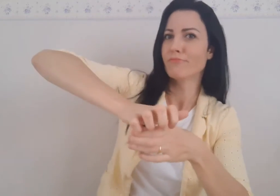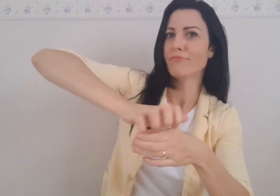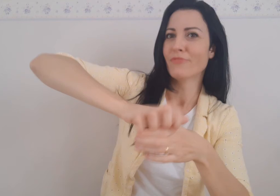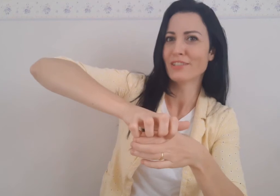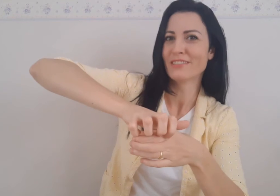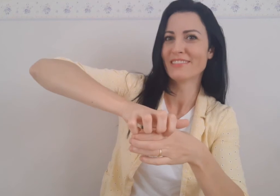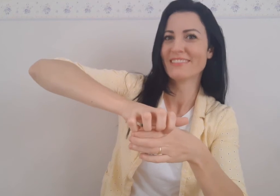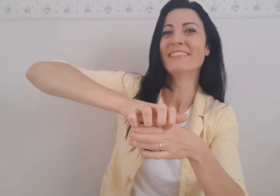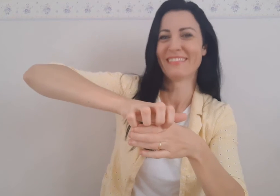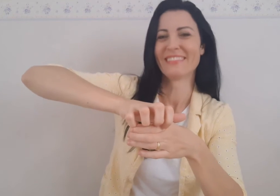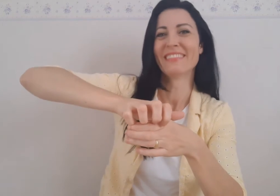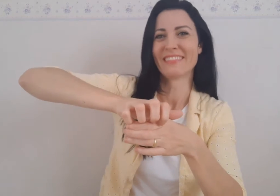fechar assim.